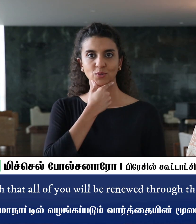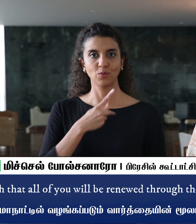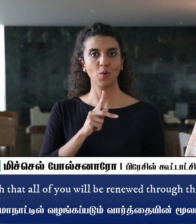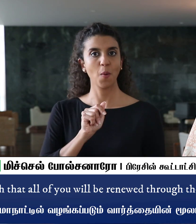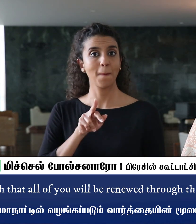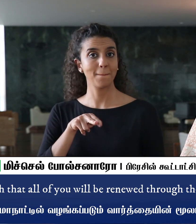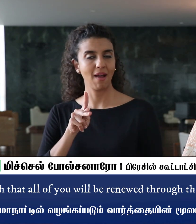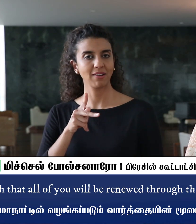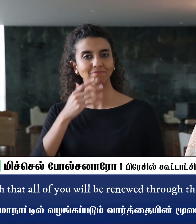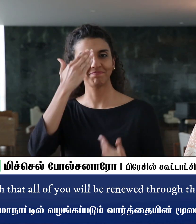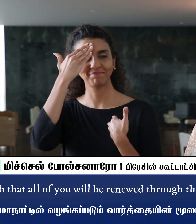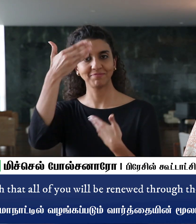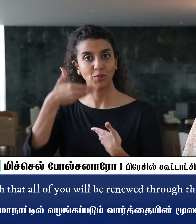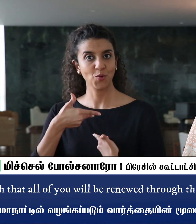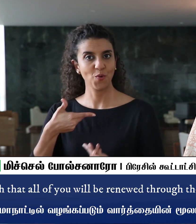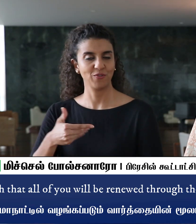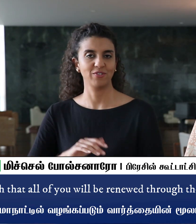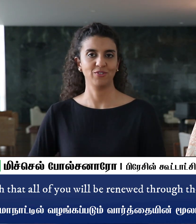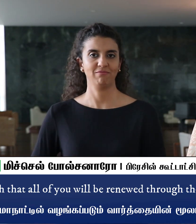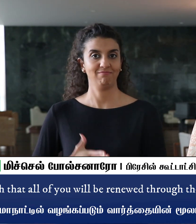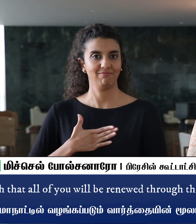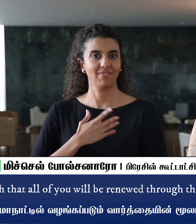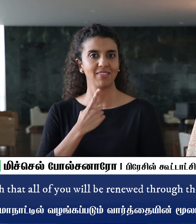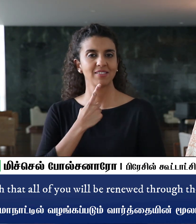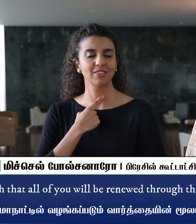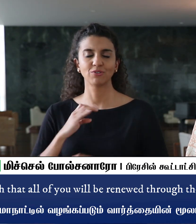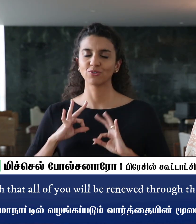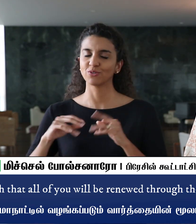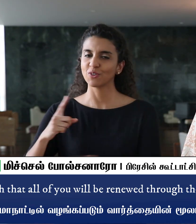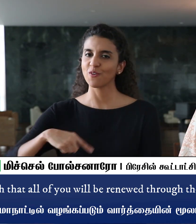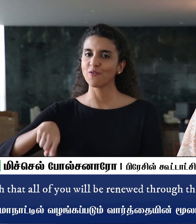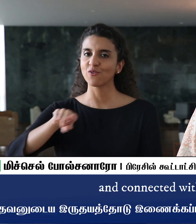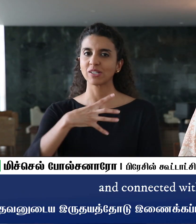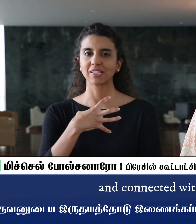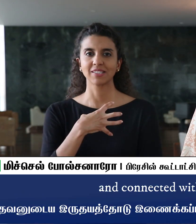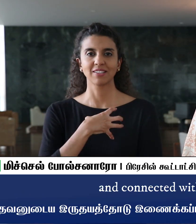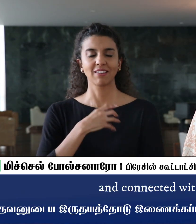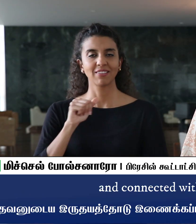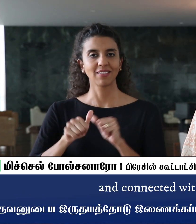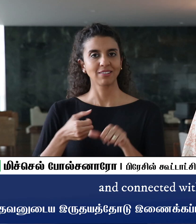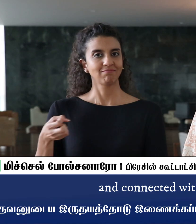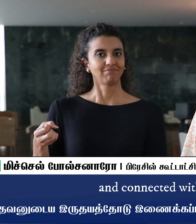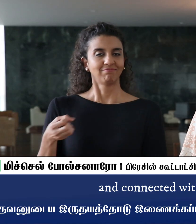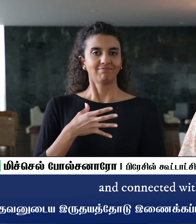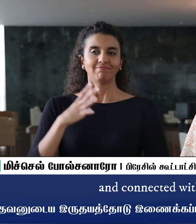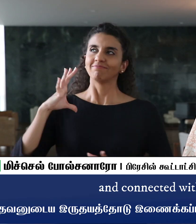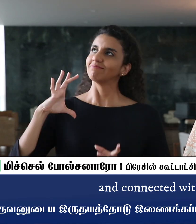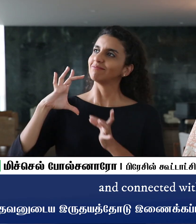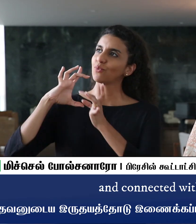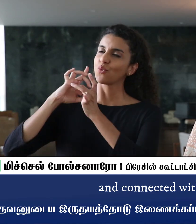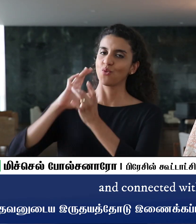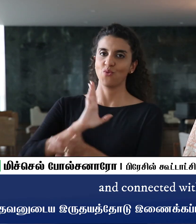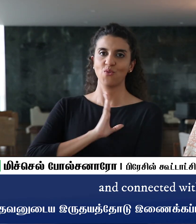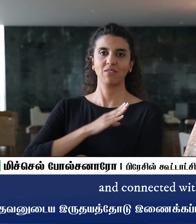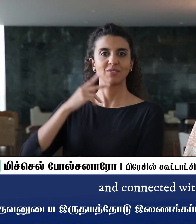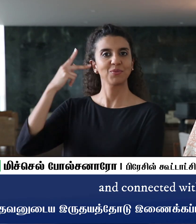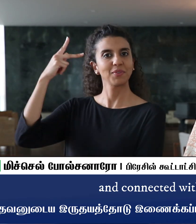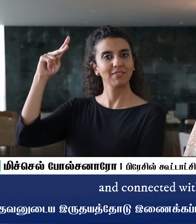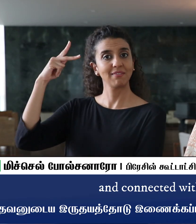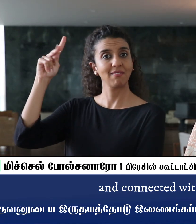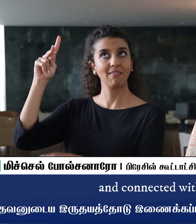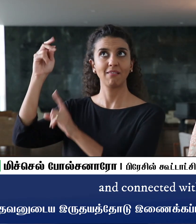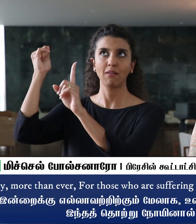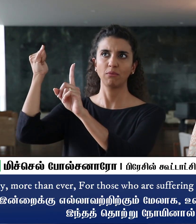இந்த மாநாட்டில் வழங்கப்படும் வார்த்தையின் மூலமாக நீங்கள் அனைவரும் புத்துணர்ச்சி அடைந்து தேவனுடைய இருதயத்தோடு இணைக்கப்பட வேண்டும் என்று